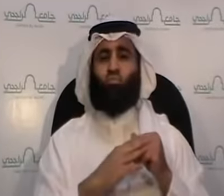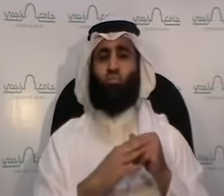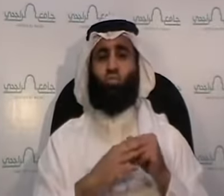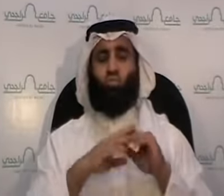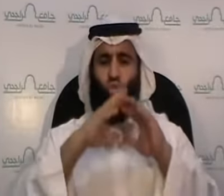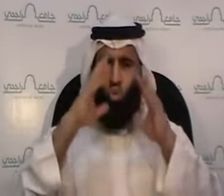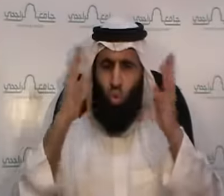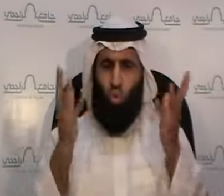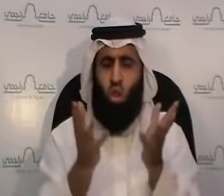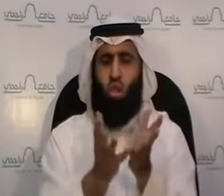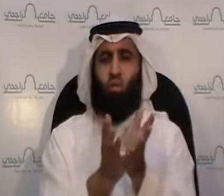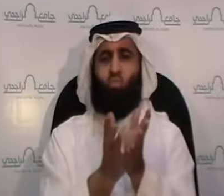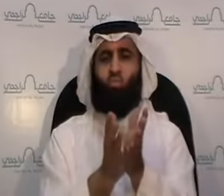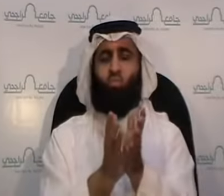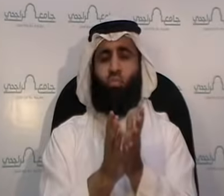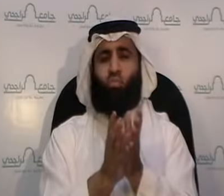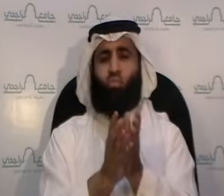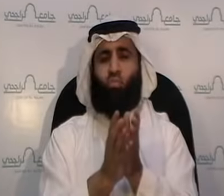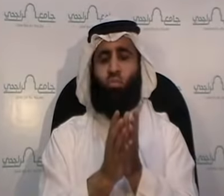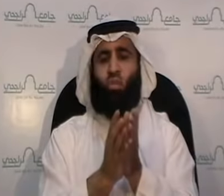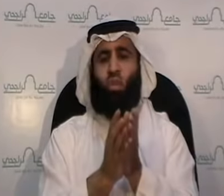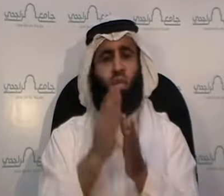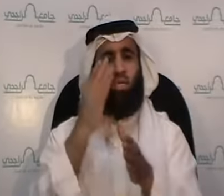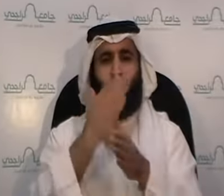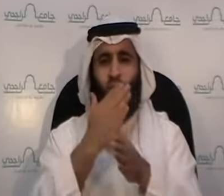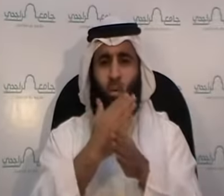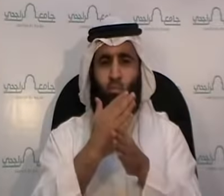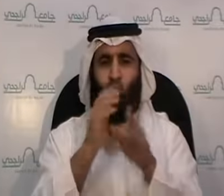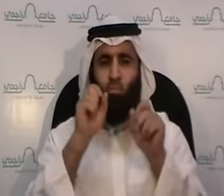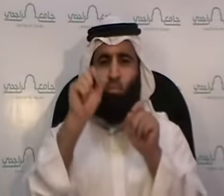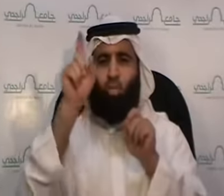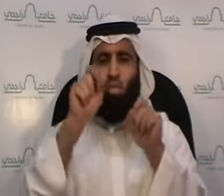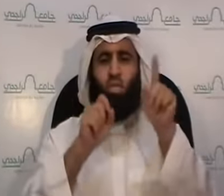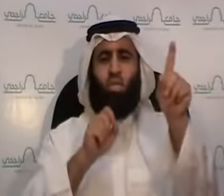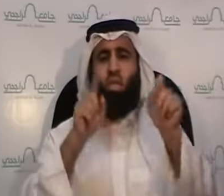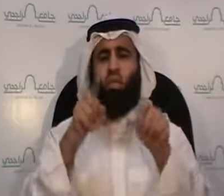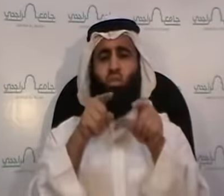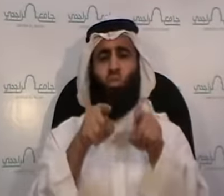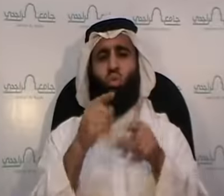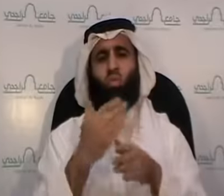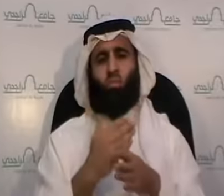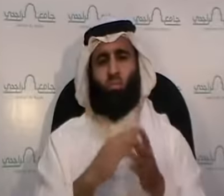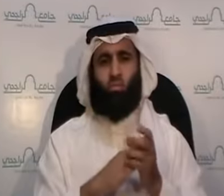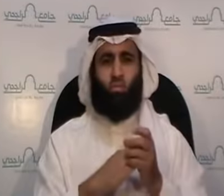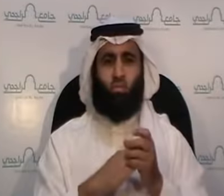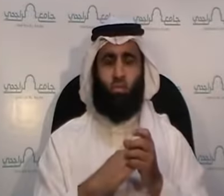وغيره يتم عبر الشبكة العنكبوتية، في المواقع